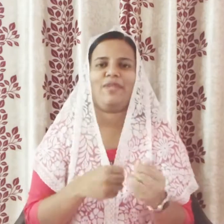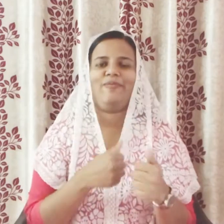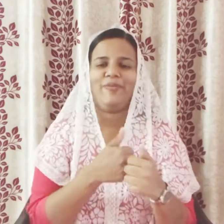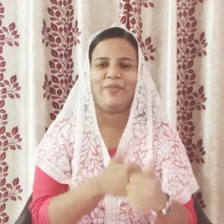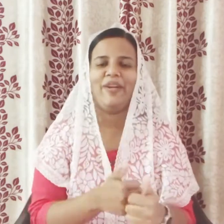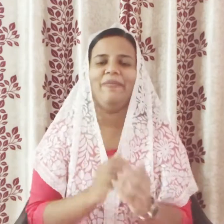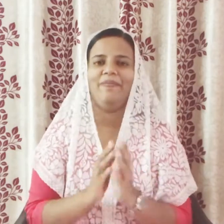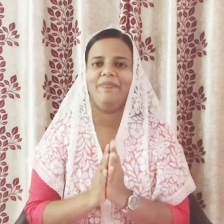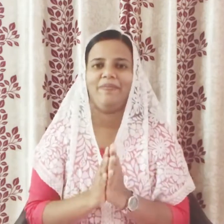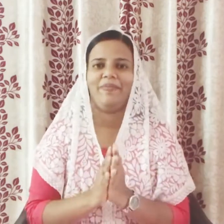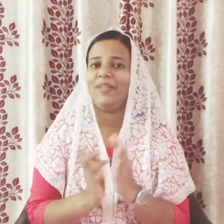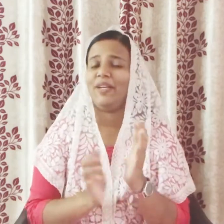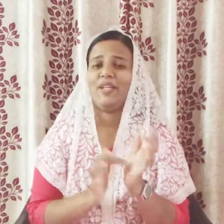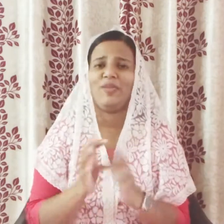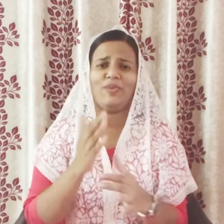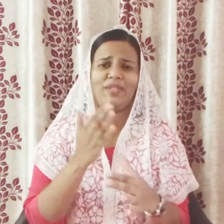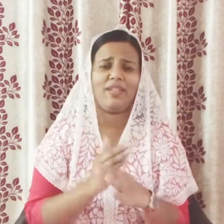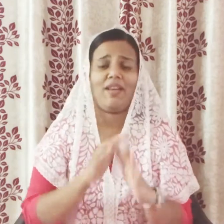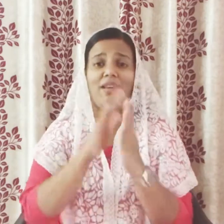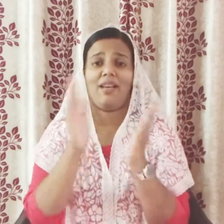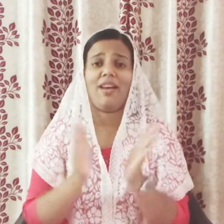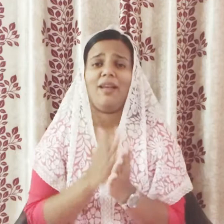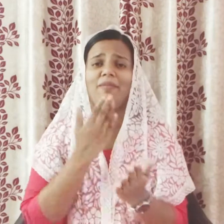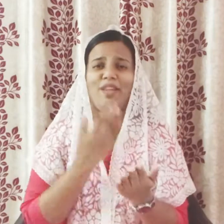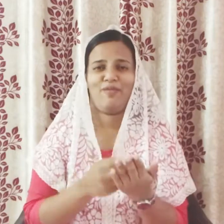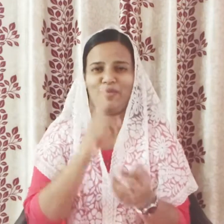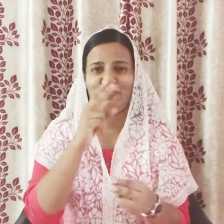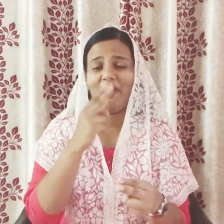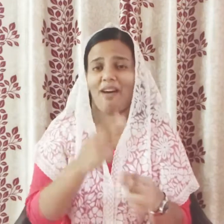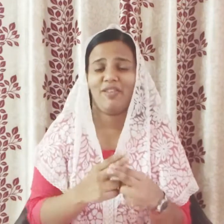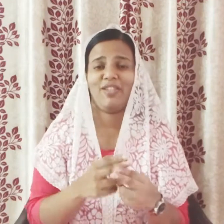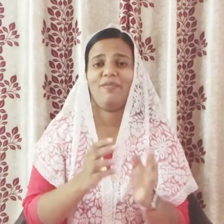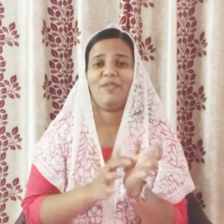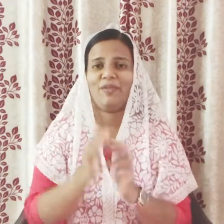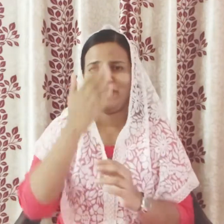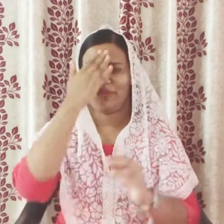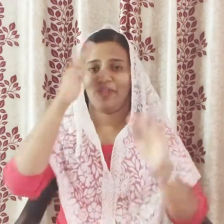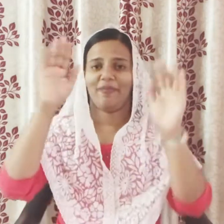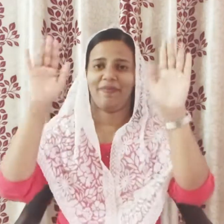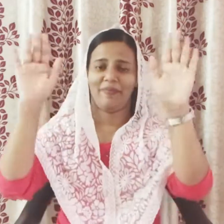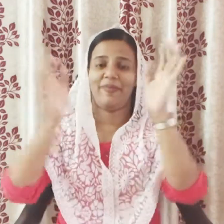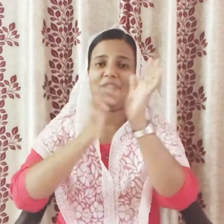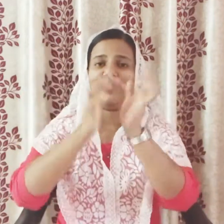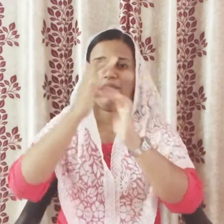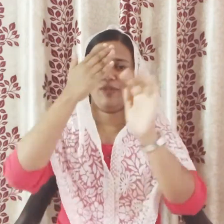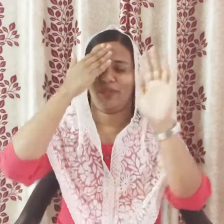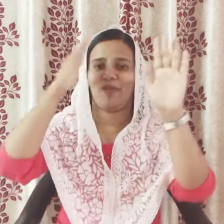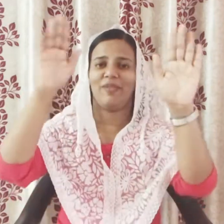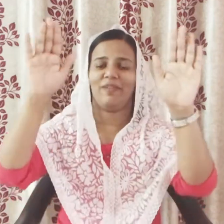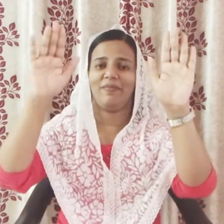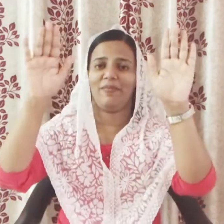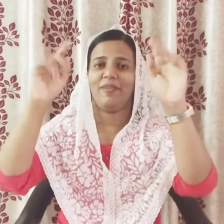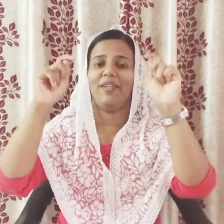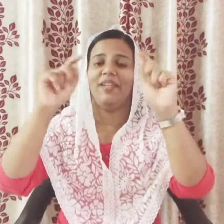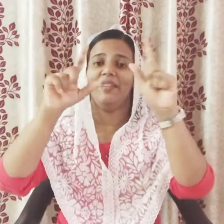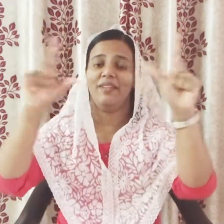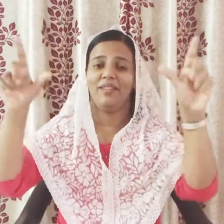വചനത്തിലേക്ക് പോവുകയാണ്. ആമേൻ. കർത്താവ് ചെയ്തെല്ലാ നന്മകൾക്കായിട്ട് ഒരിക്കലൂടെ നമുക്ക് സ്തോത്രം പറയാം. കൈകളൊക്കെ ഉയർത്തി ഒന്നുകൂടെ സ്തോത്രം പറഞ്ഞാണ്ട് ഹല്ലേലൂയ